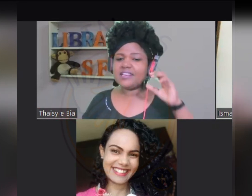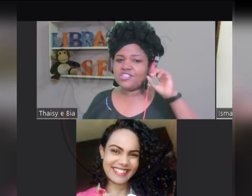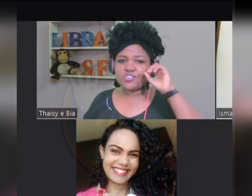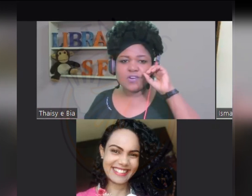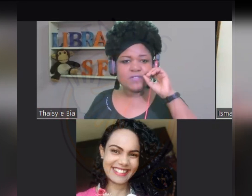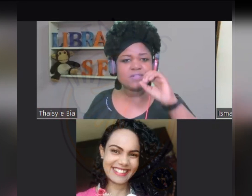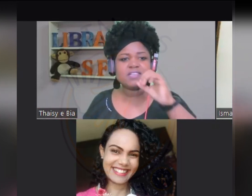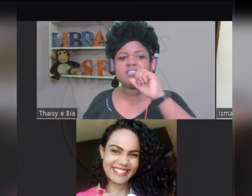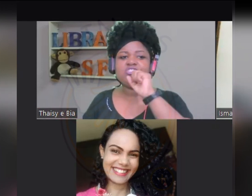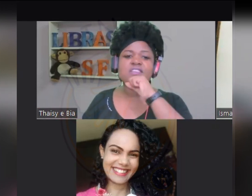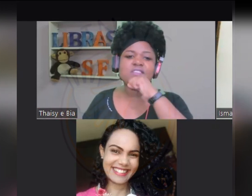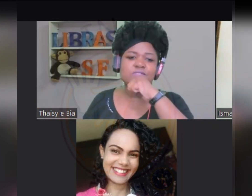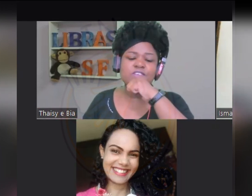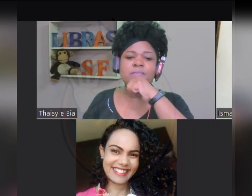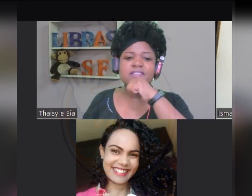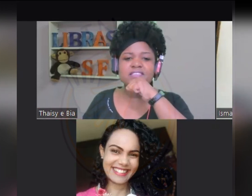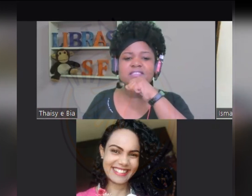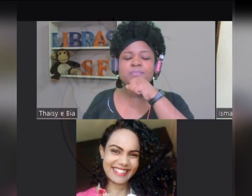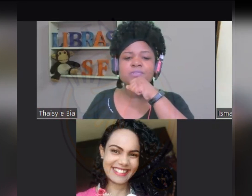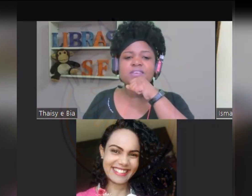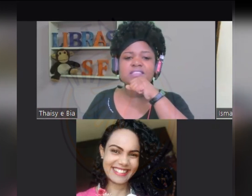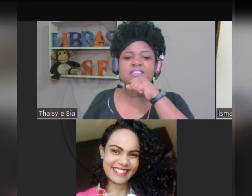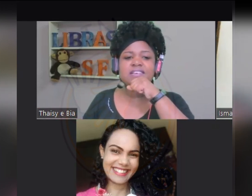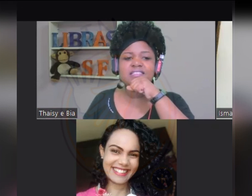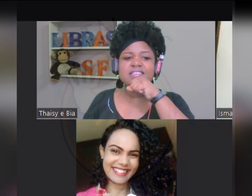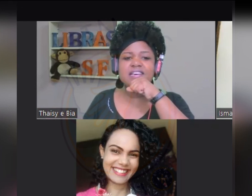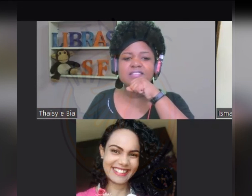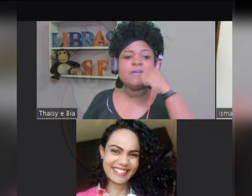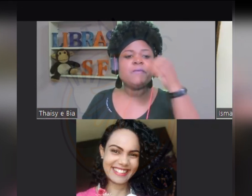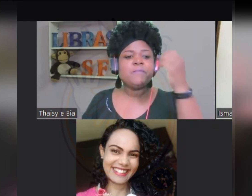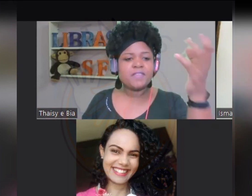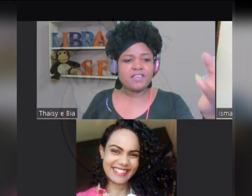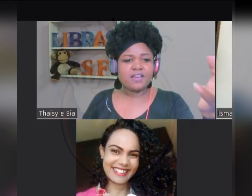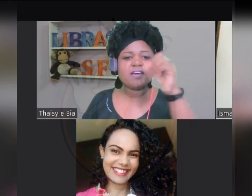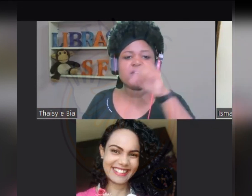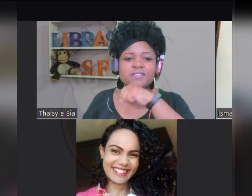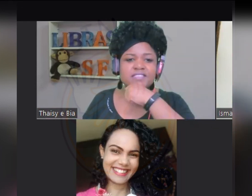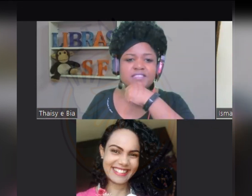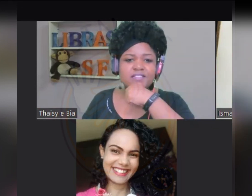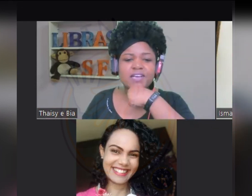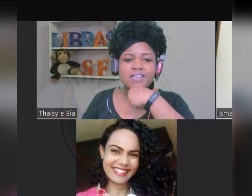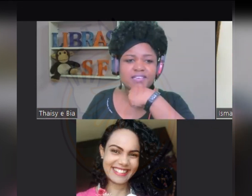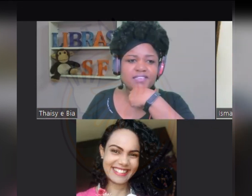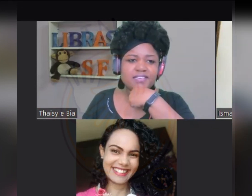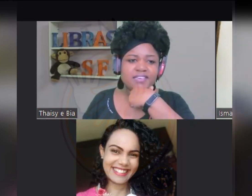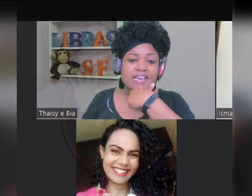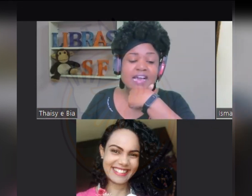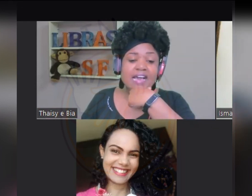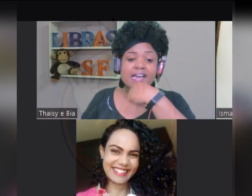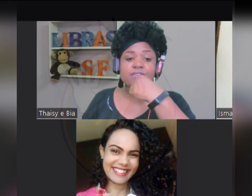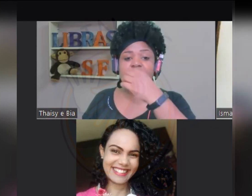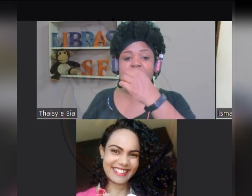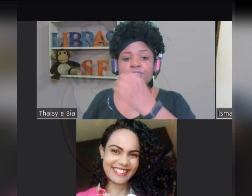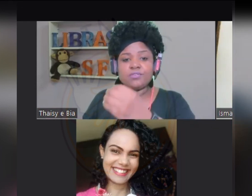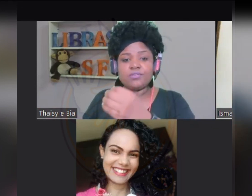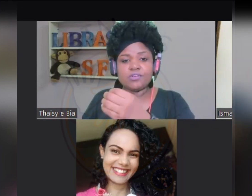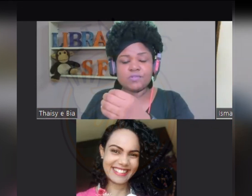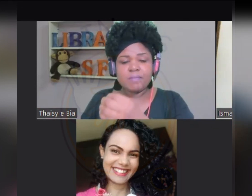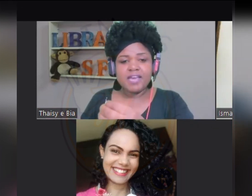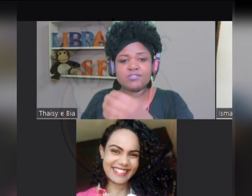gente corre um grande risco de aprender esse português sinalizado, que é o que acontecia com a Elaine. Aí, quando ela entrou no nosso método,